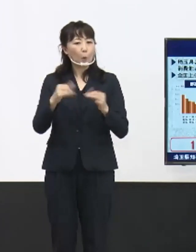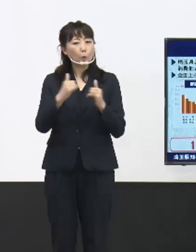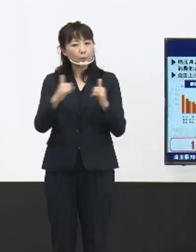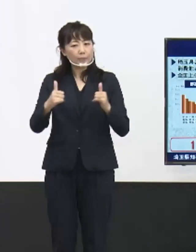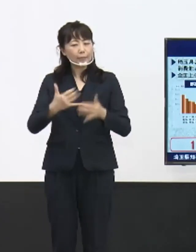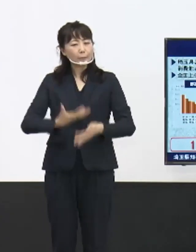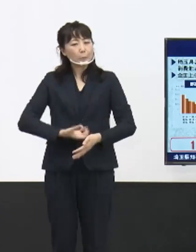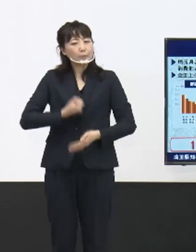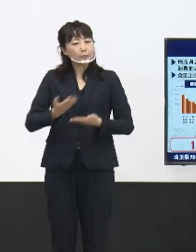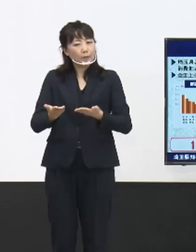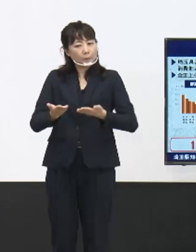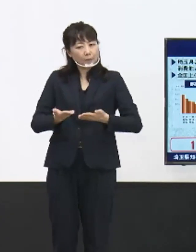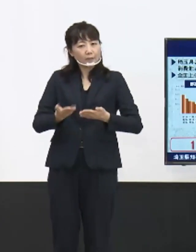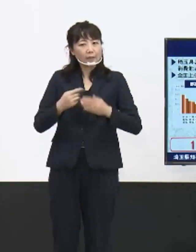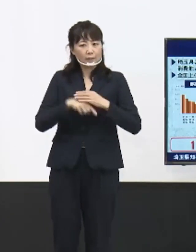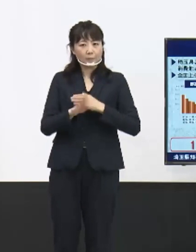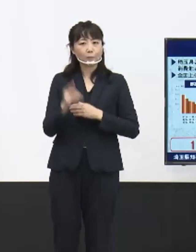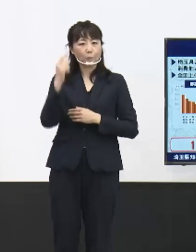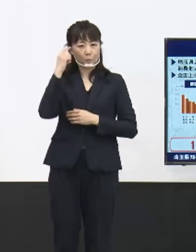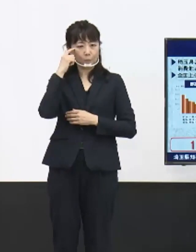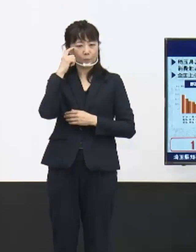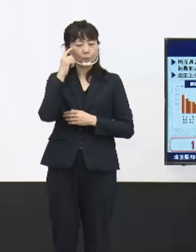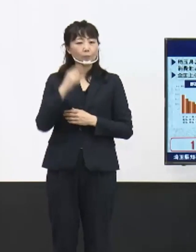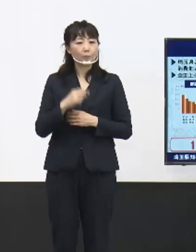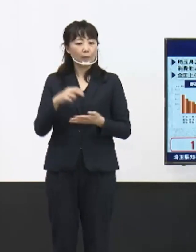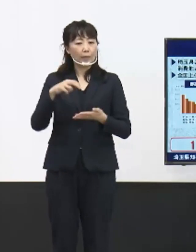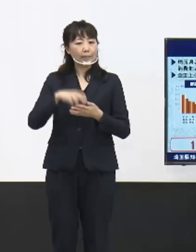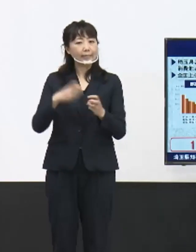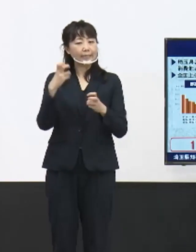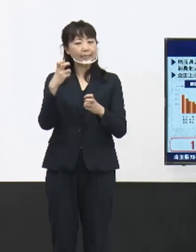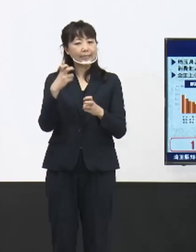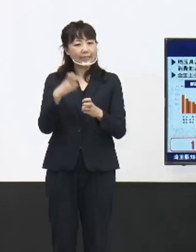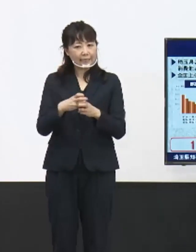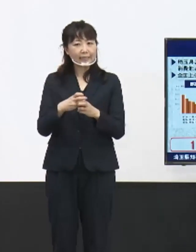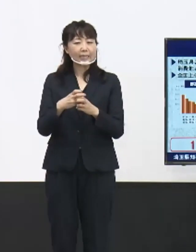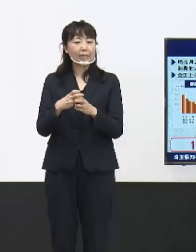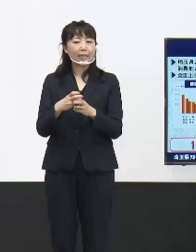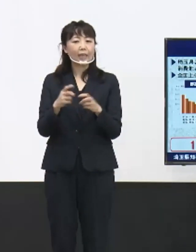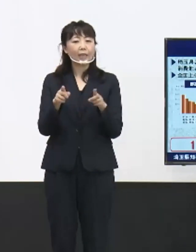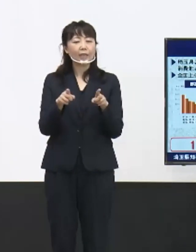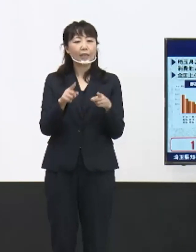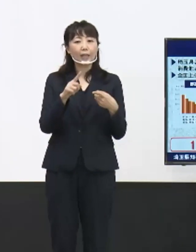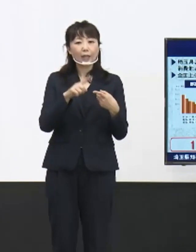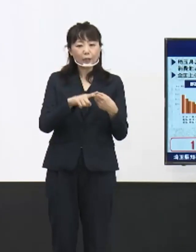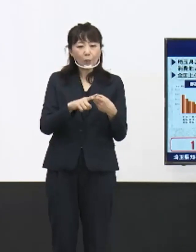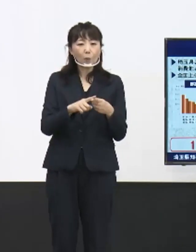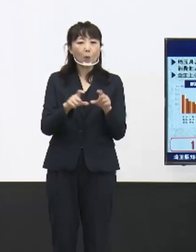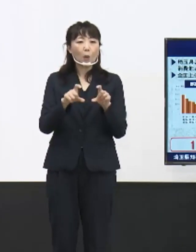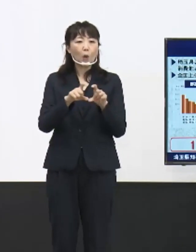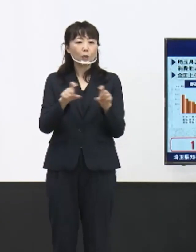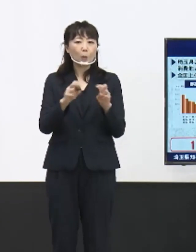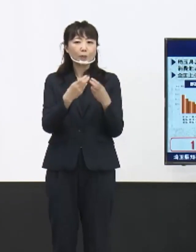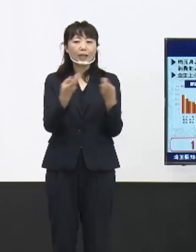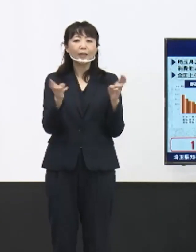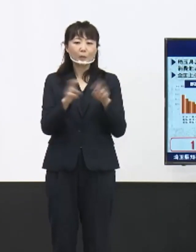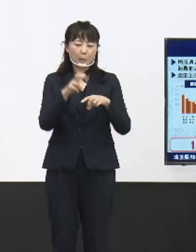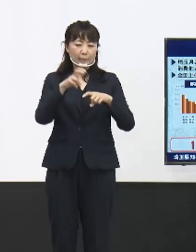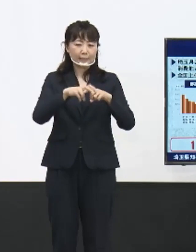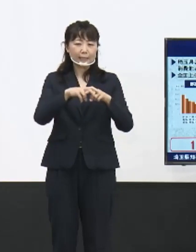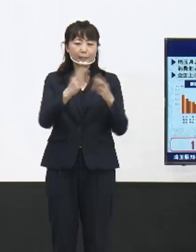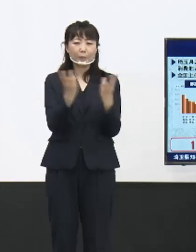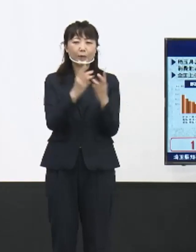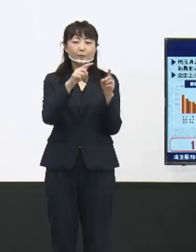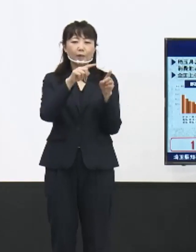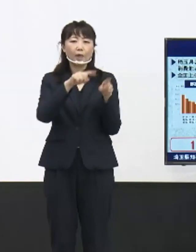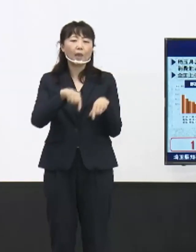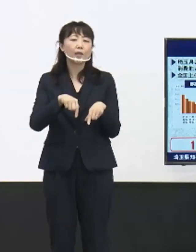。で一方野党は立憲民主党、また共闘した共産党はおおむね議席を減らして、第